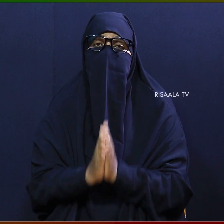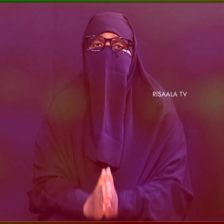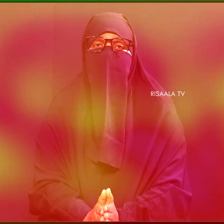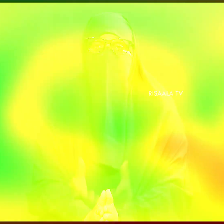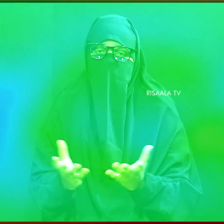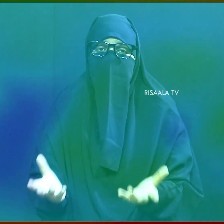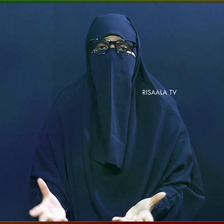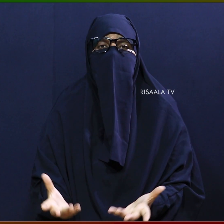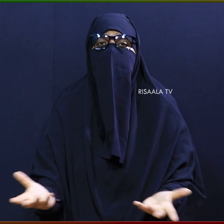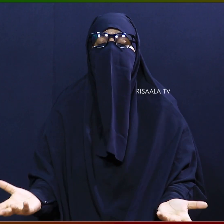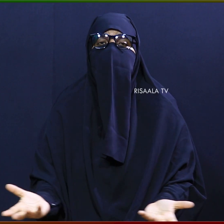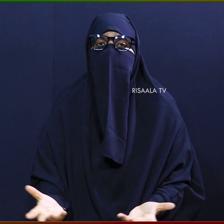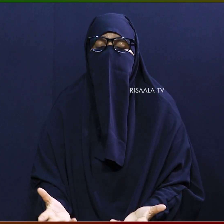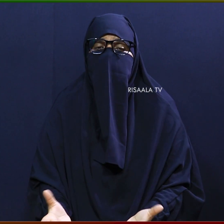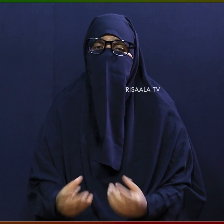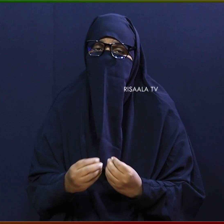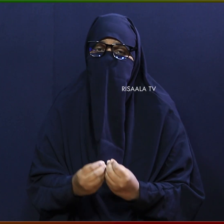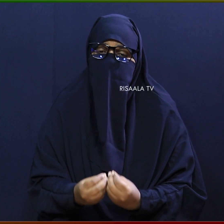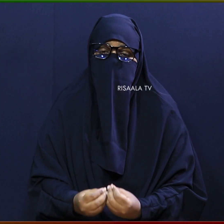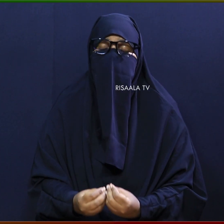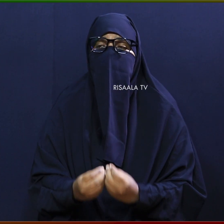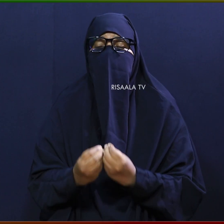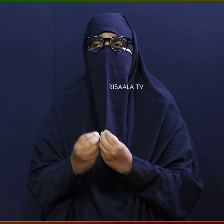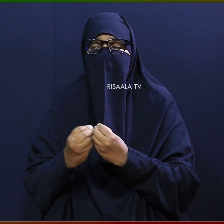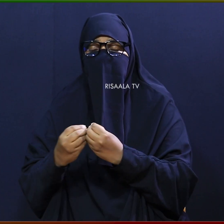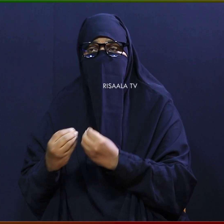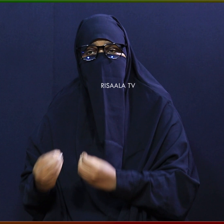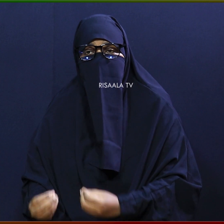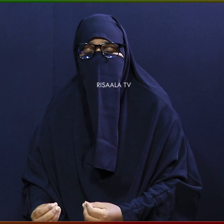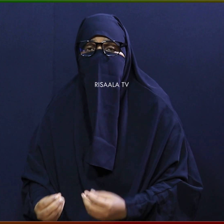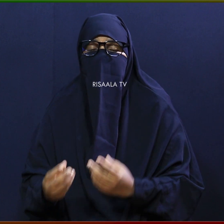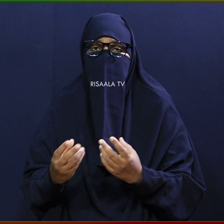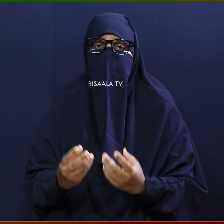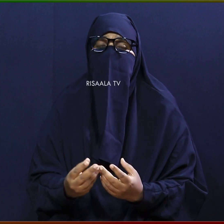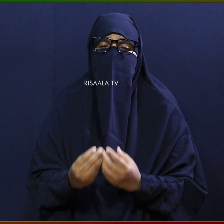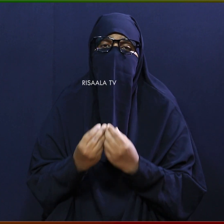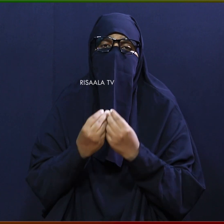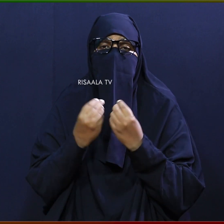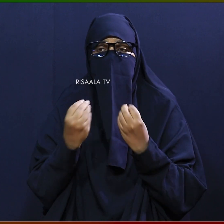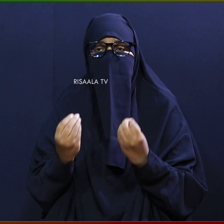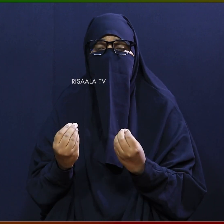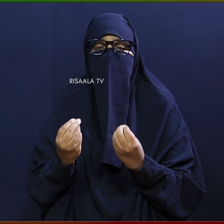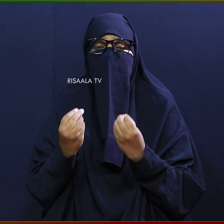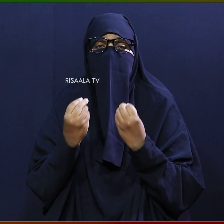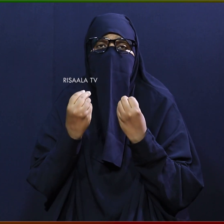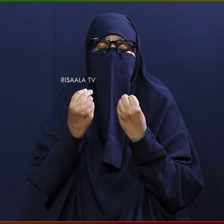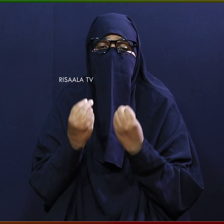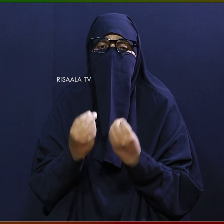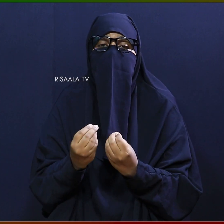isku cadeyn isqurxinta dabiiciga way jirtaa qofku inuu isqurxiyo oo aleganti ahaado uu labisto uu gabadha isdhalaaliso oo awoomay yunasho oo